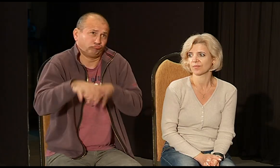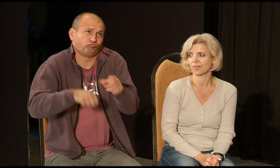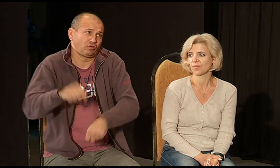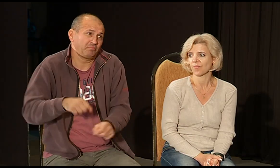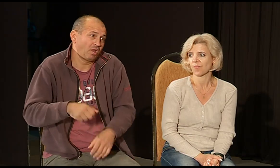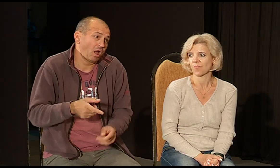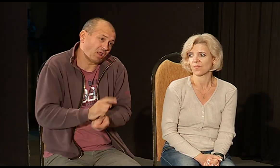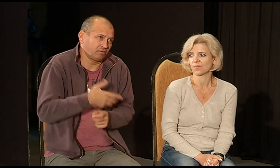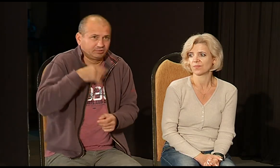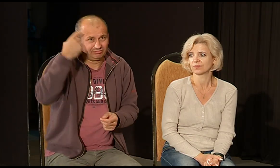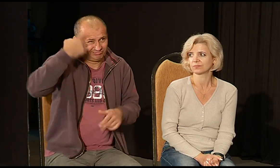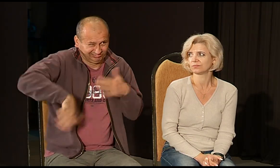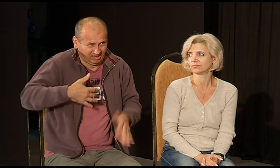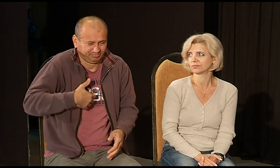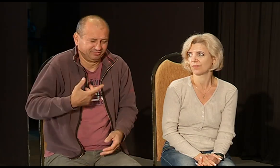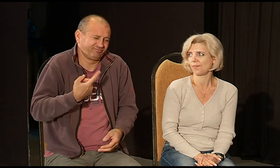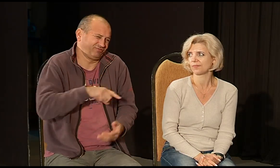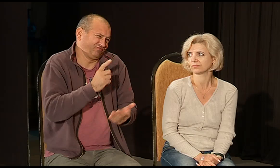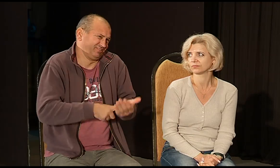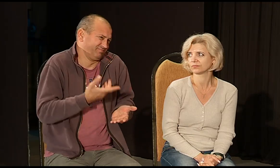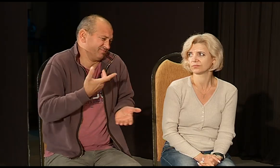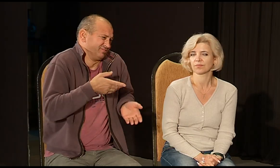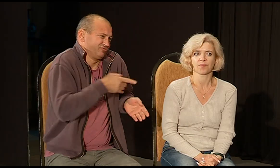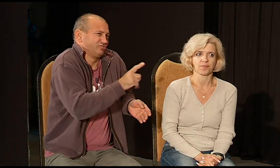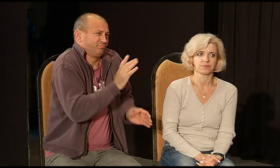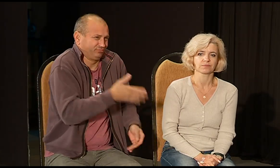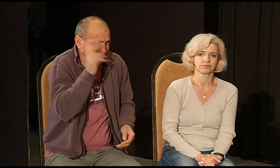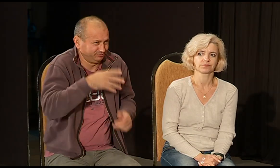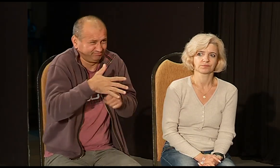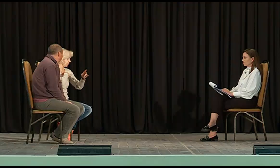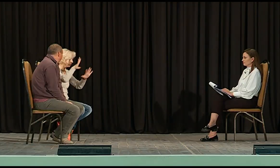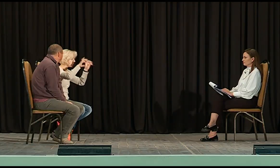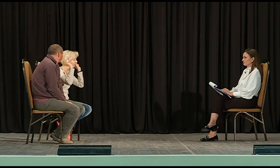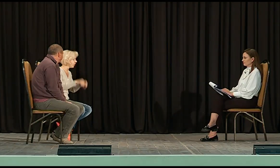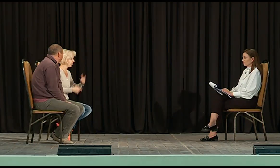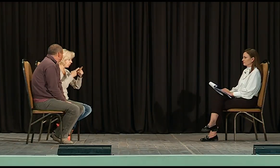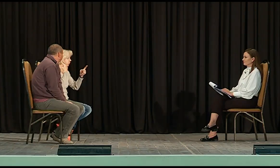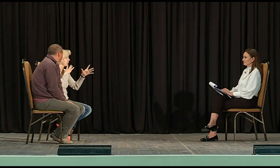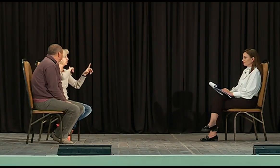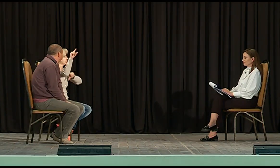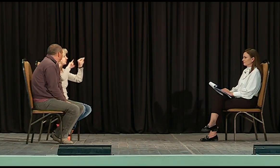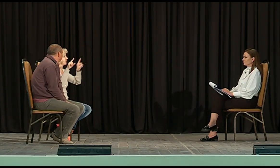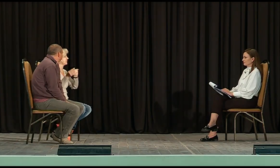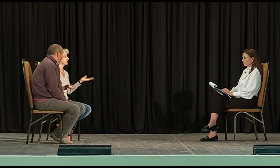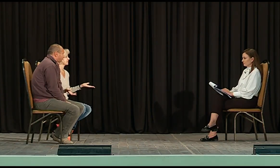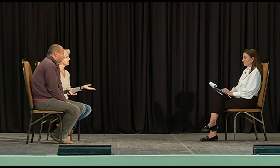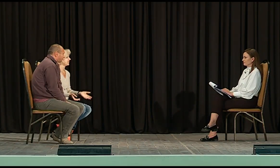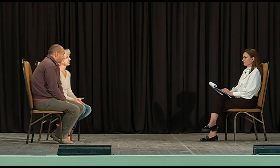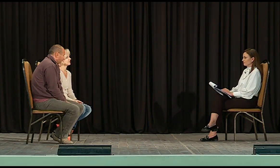suplimentar, ocazional, undeva unde ne chică, acolo câștigăm. În străinătate, tot spate, nu ne ducem și toată lumea